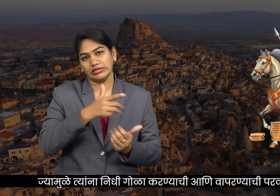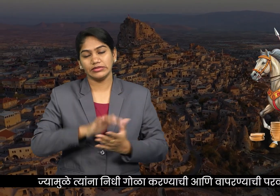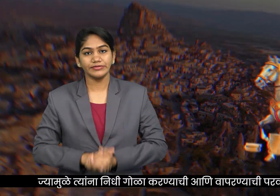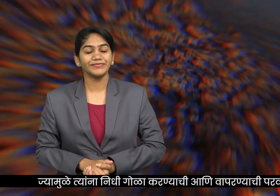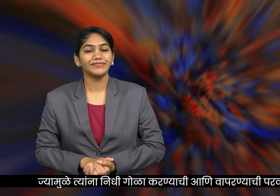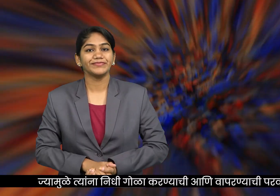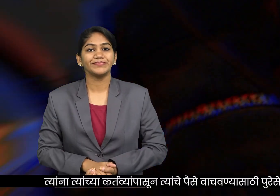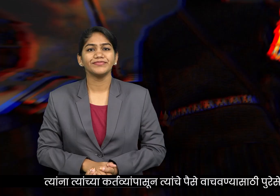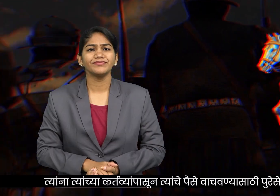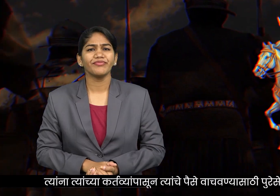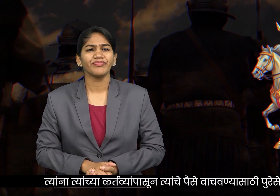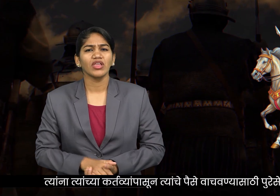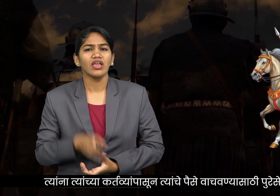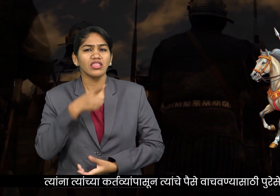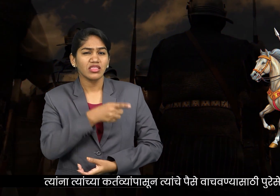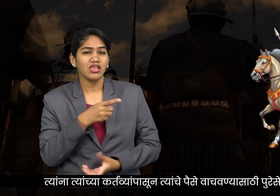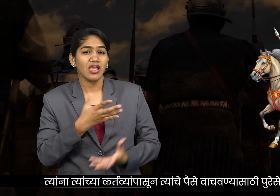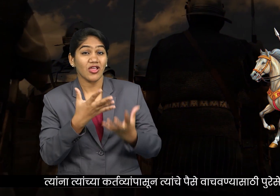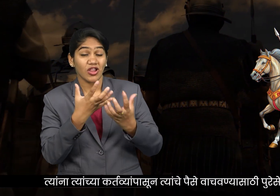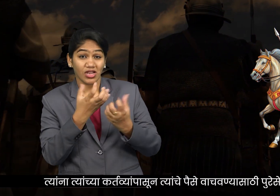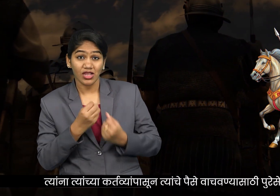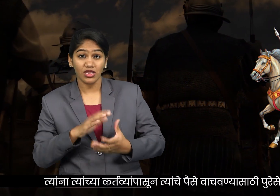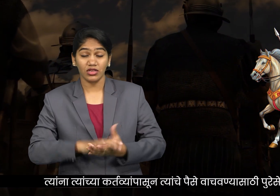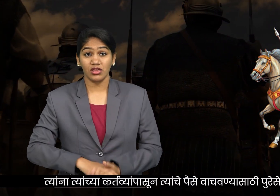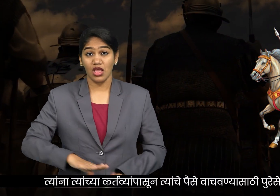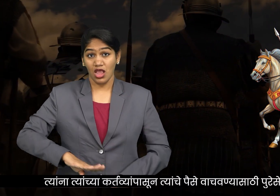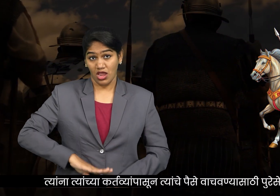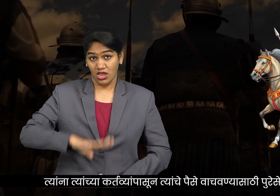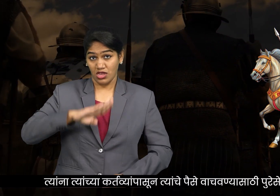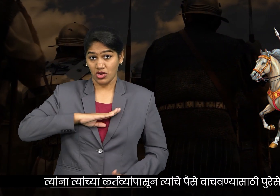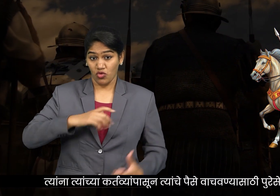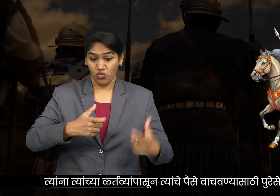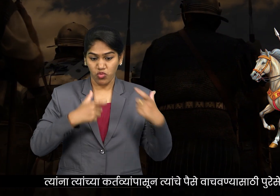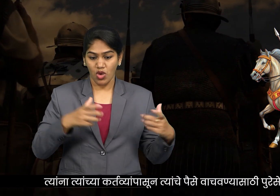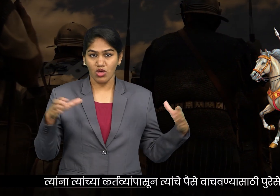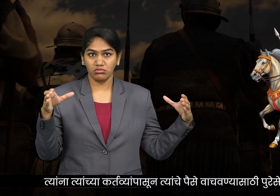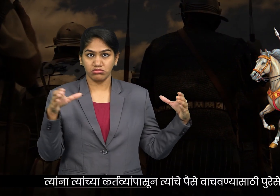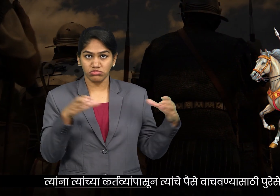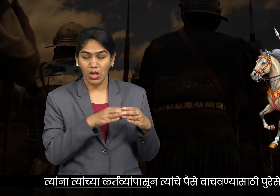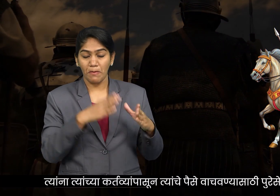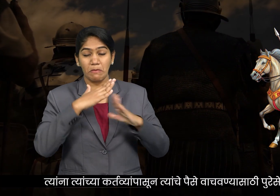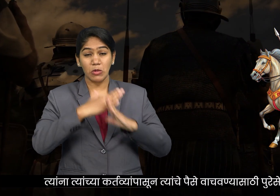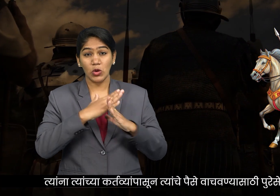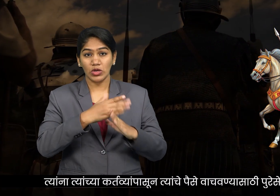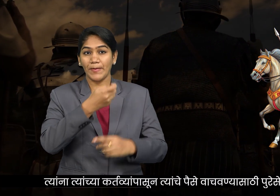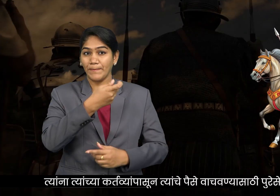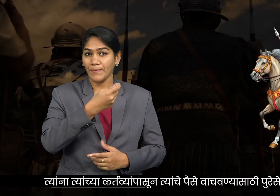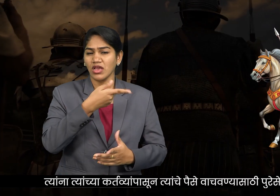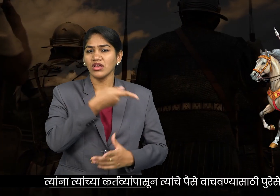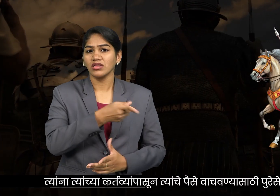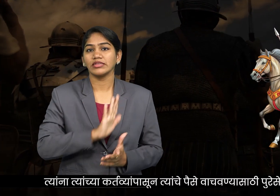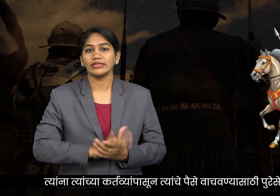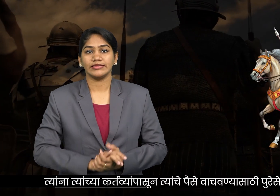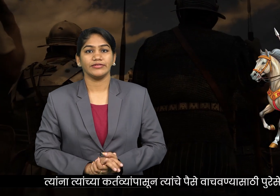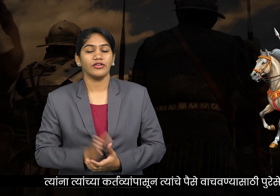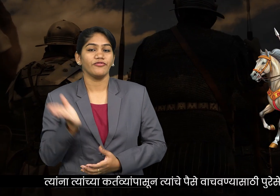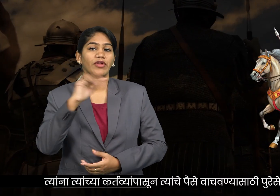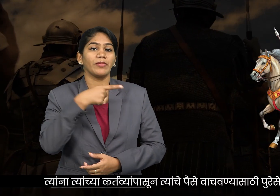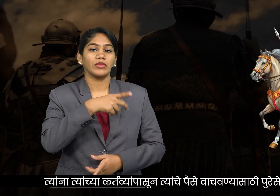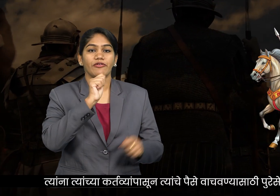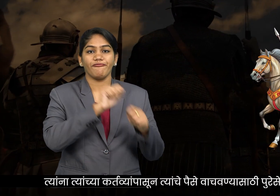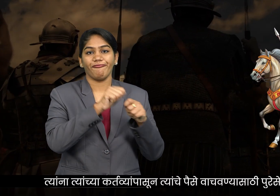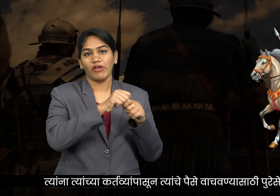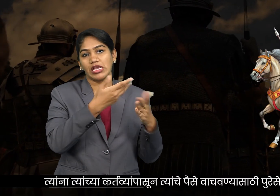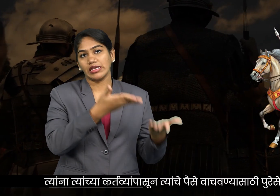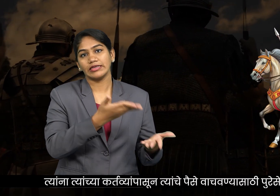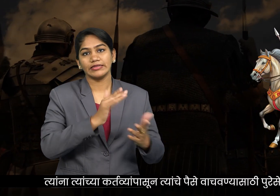होती. त्यांना त्यांच्या कर्तव्यापासून त्यांचे पैसे वाचवण्यासाठी पुरेसे